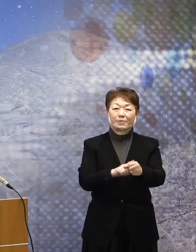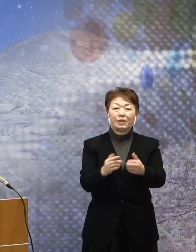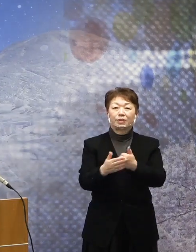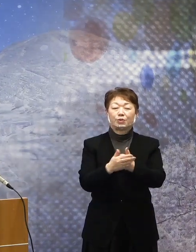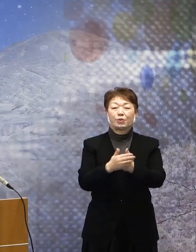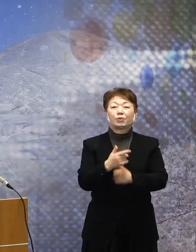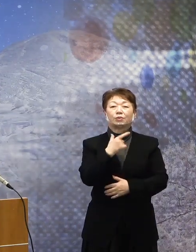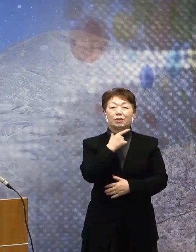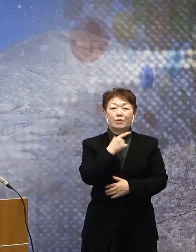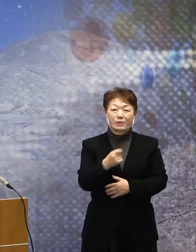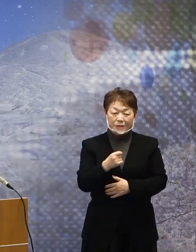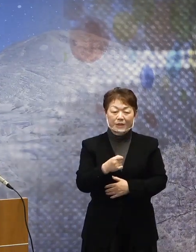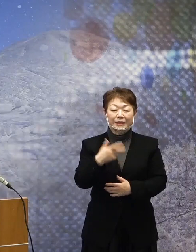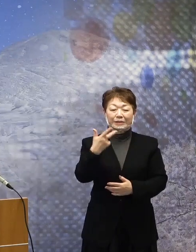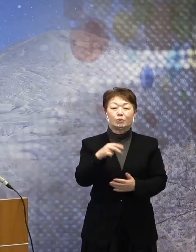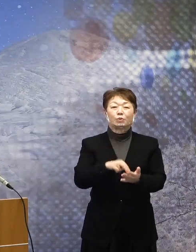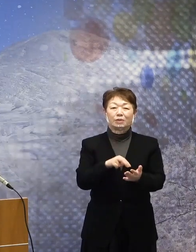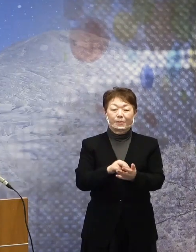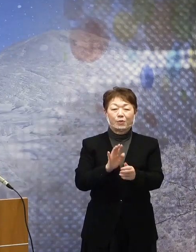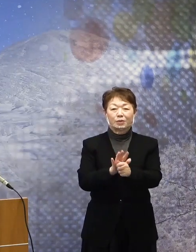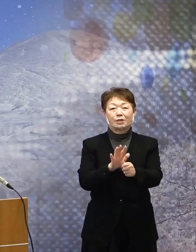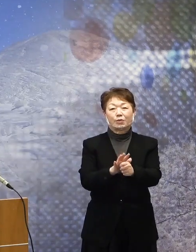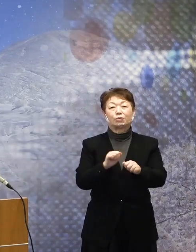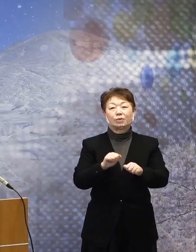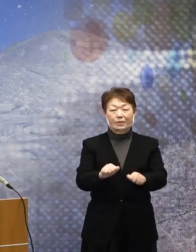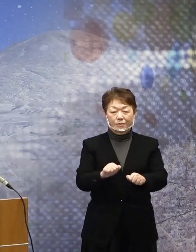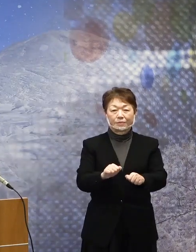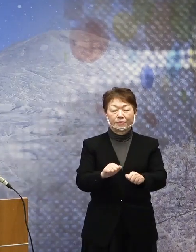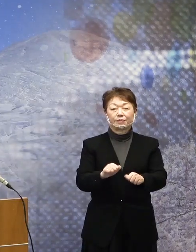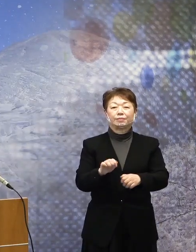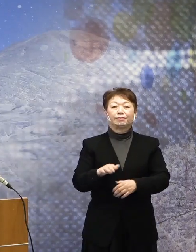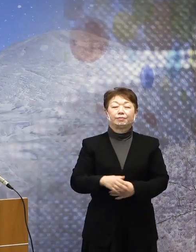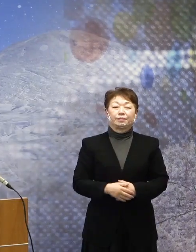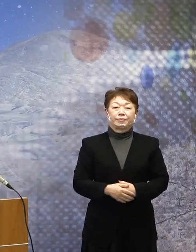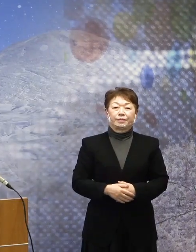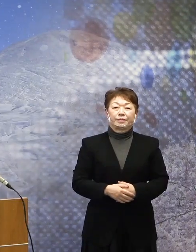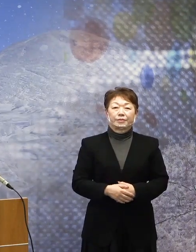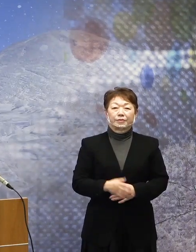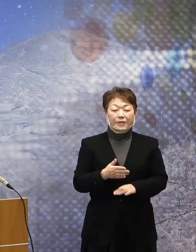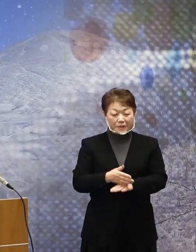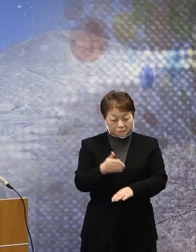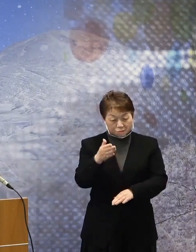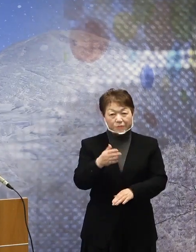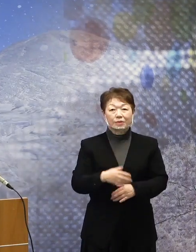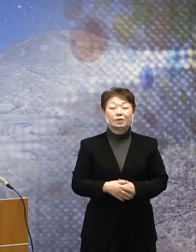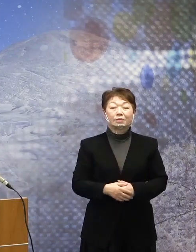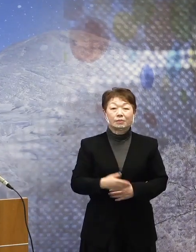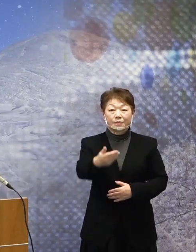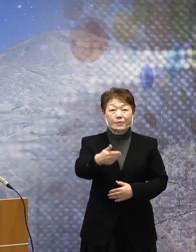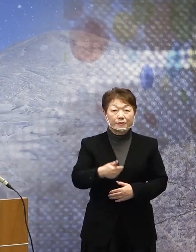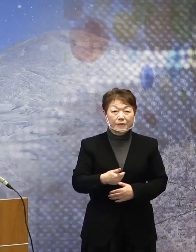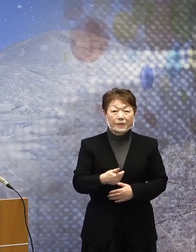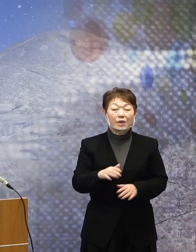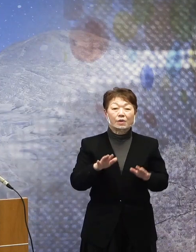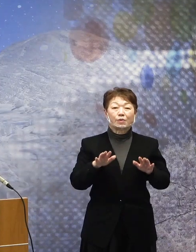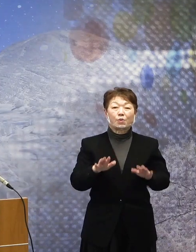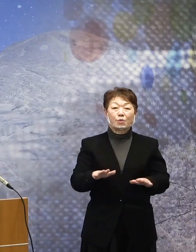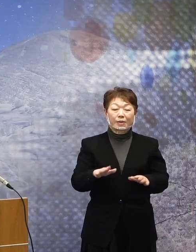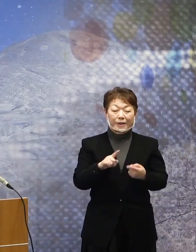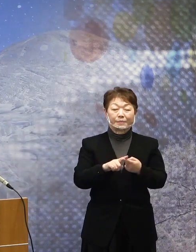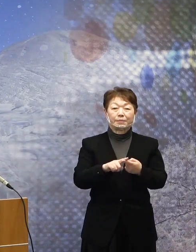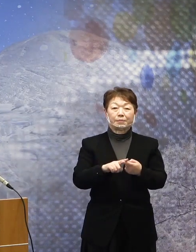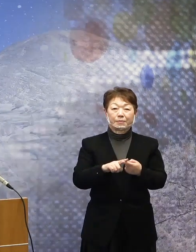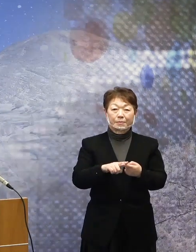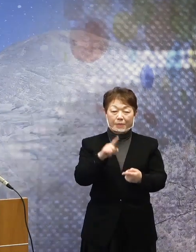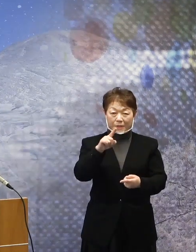いただきたい、それに我々も全力を尽くしていきます。そのように冒頭申し上げた質問です。ありがとうございます。 今回見送られたっていう